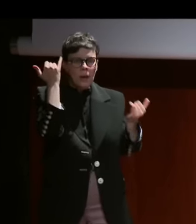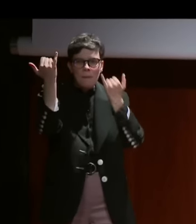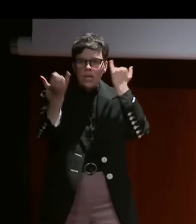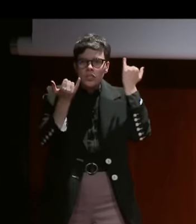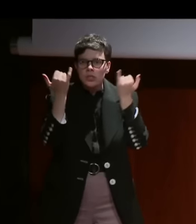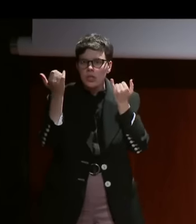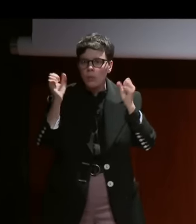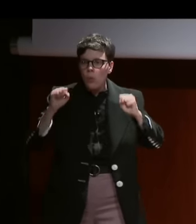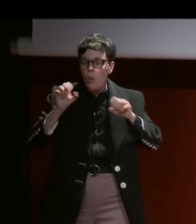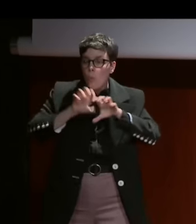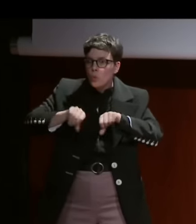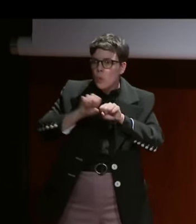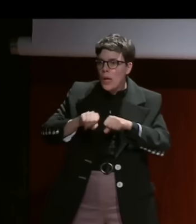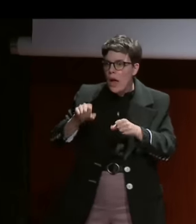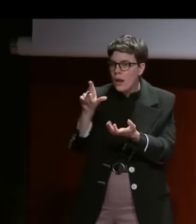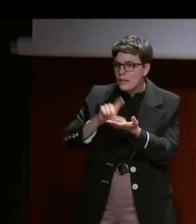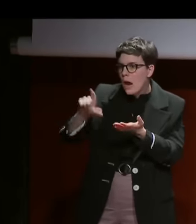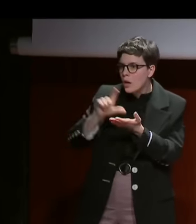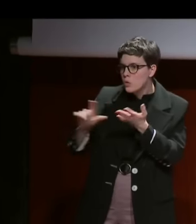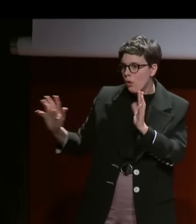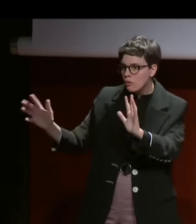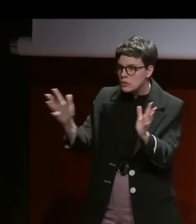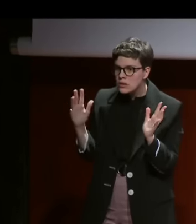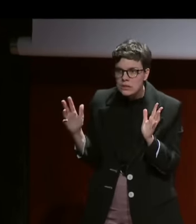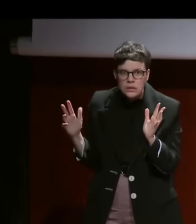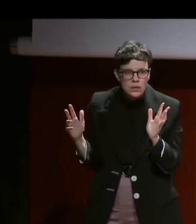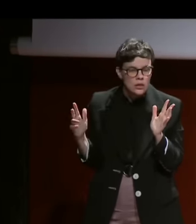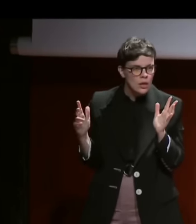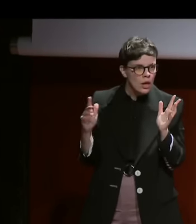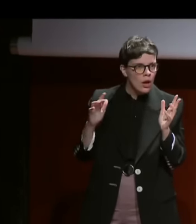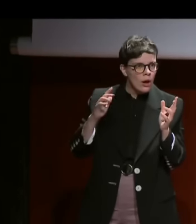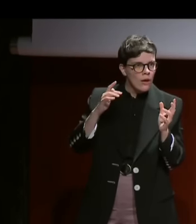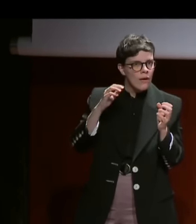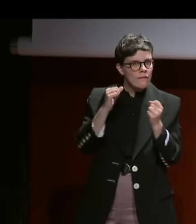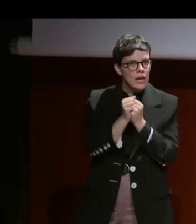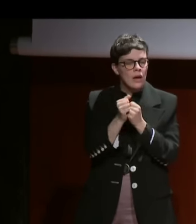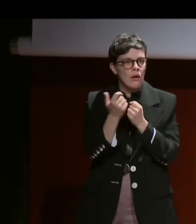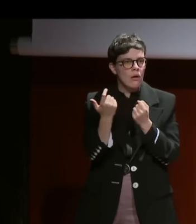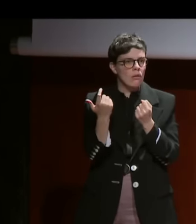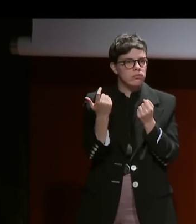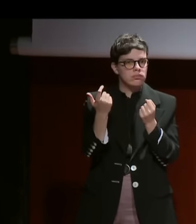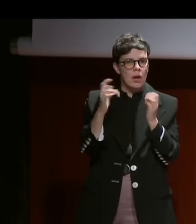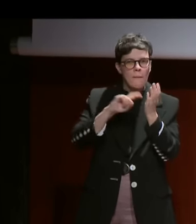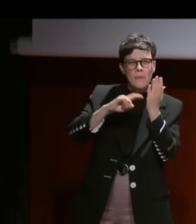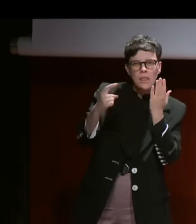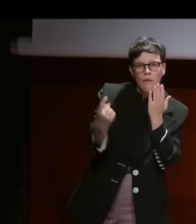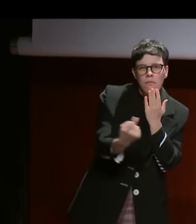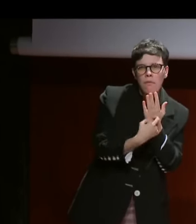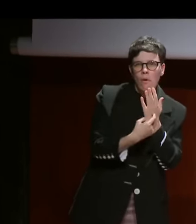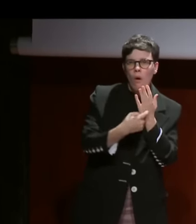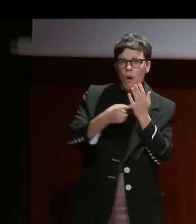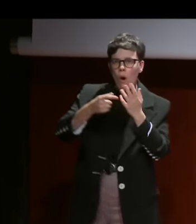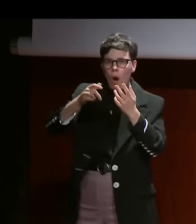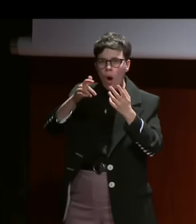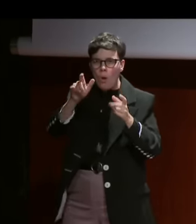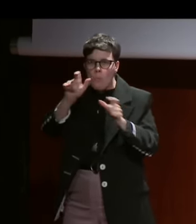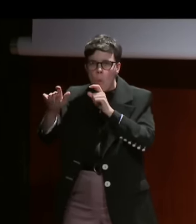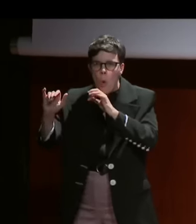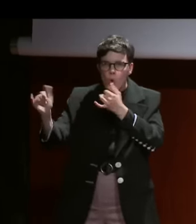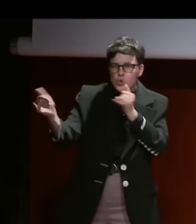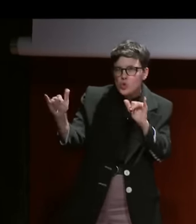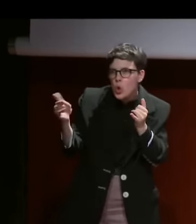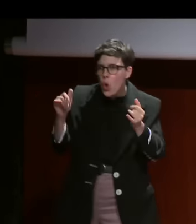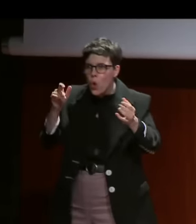La langue des signes est vraiment une langue très riche avec laquelle on peut faire énormément de